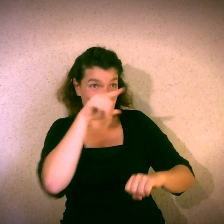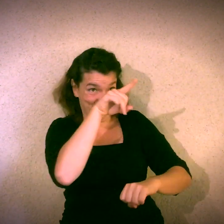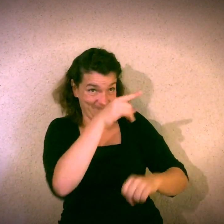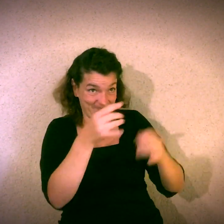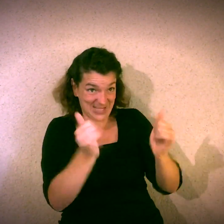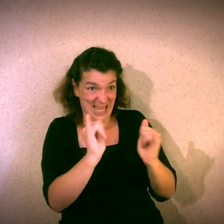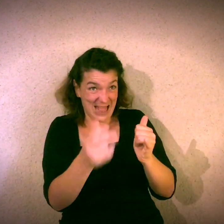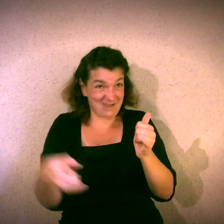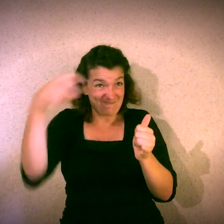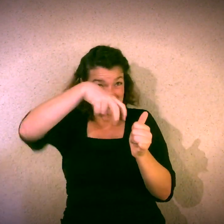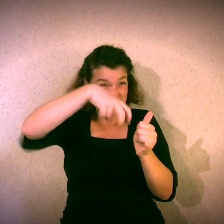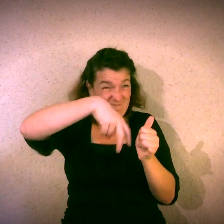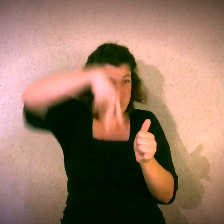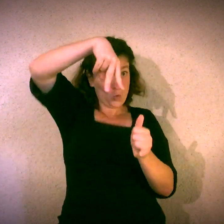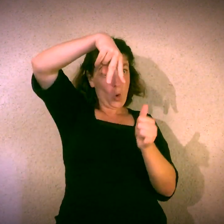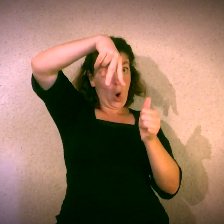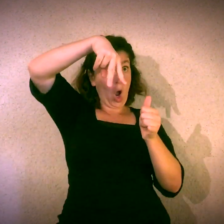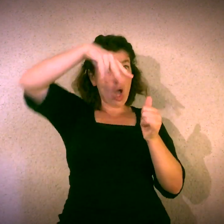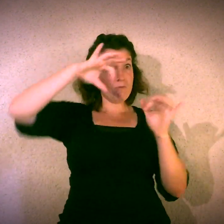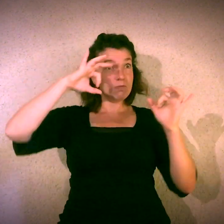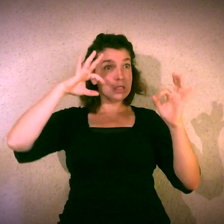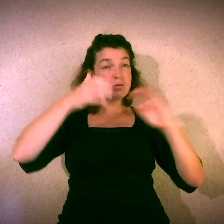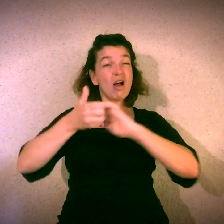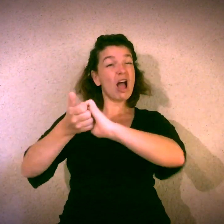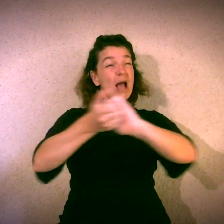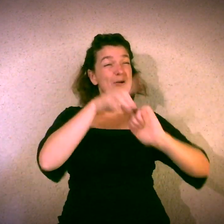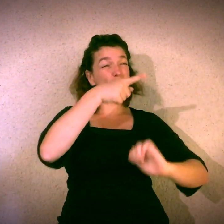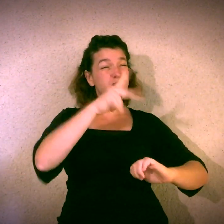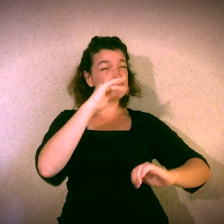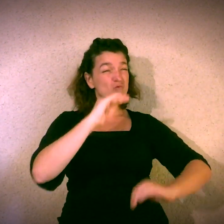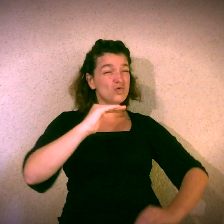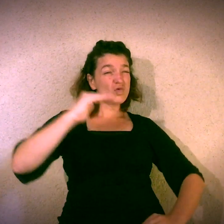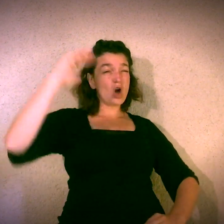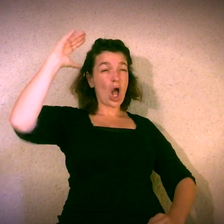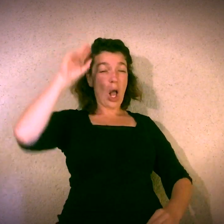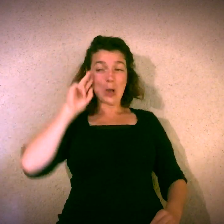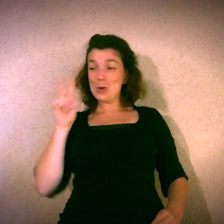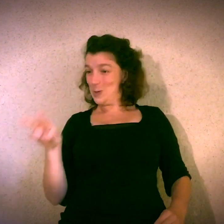dessus, tu deviens aussi grand que le plus grand de tes amis.